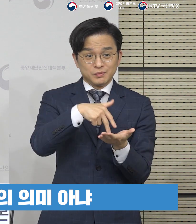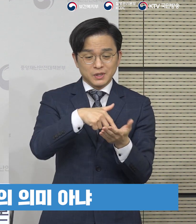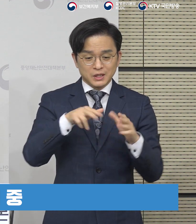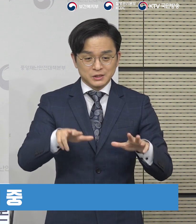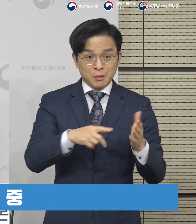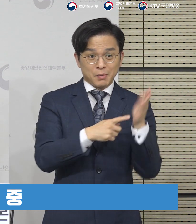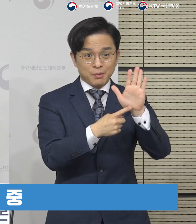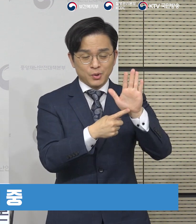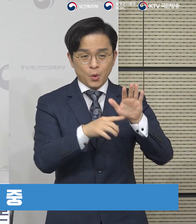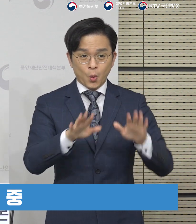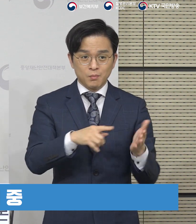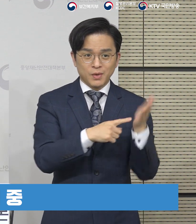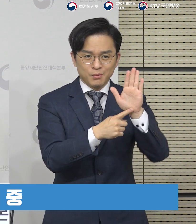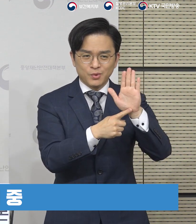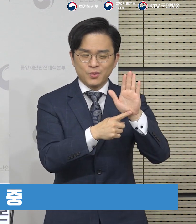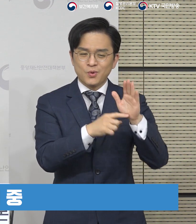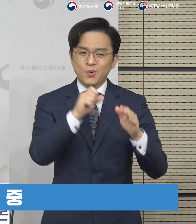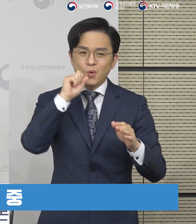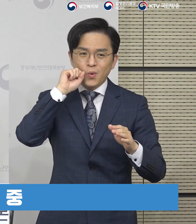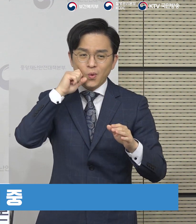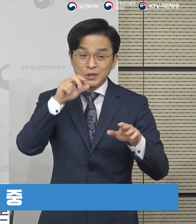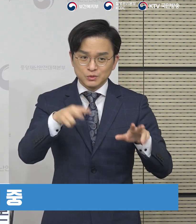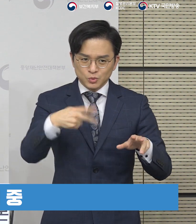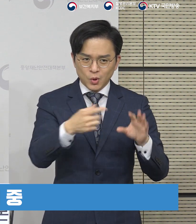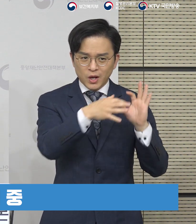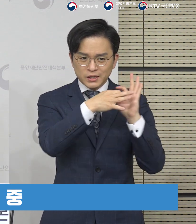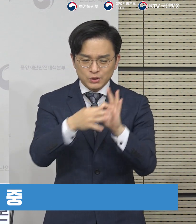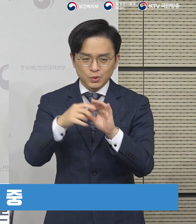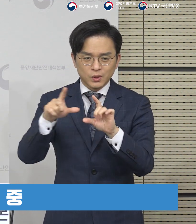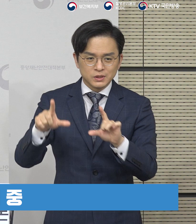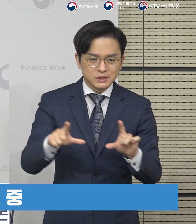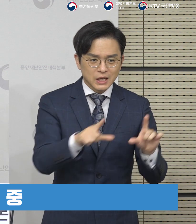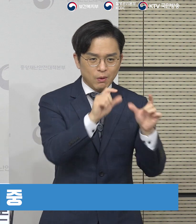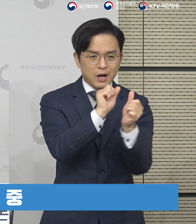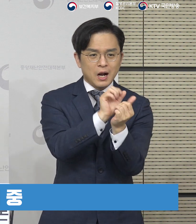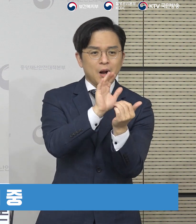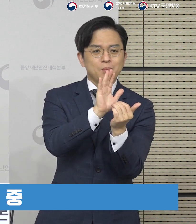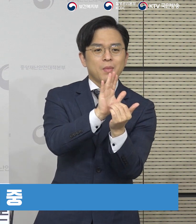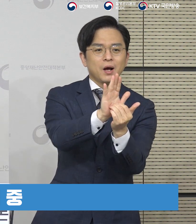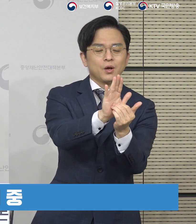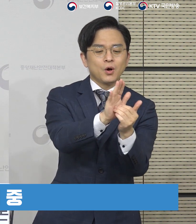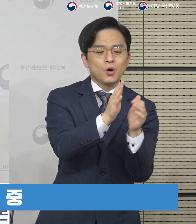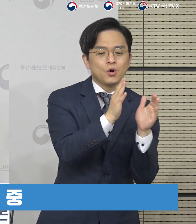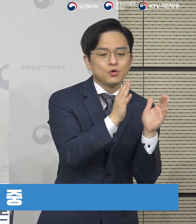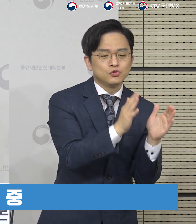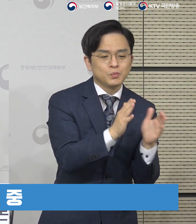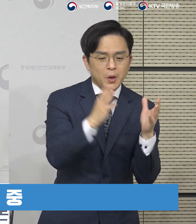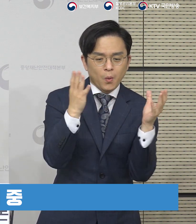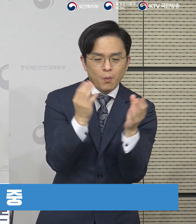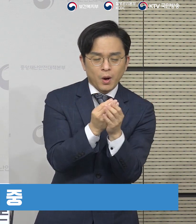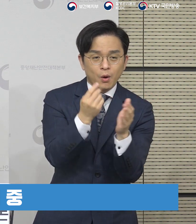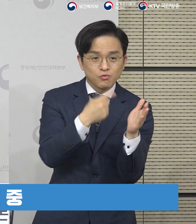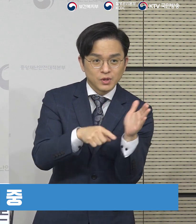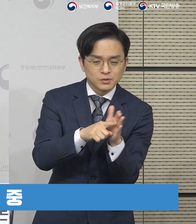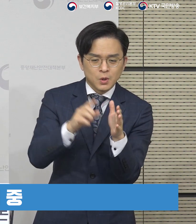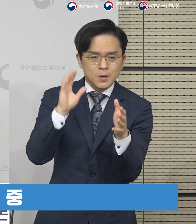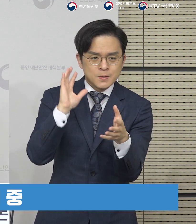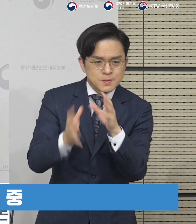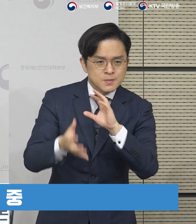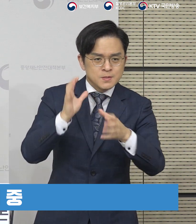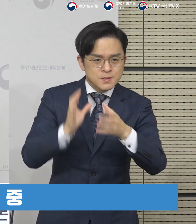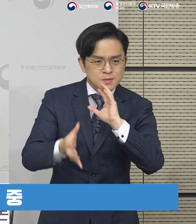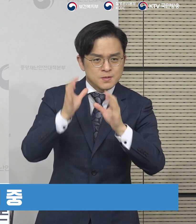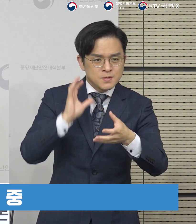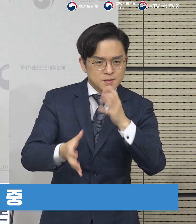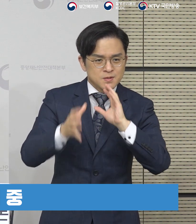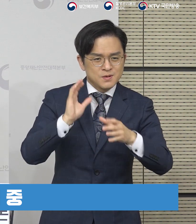의견도 들어보고 각계의 의견도 듣기 위한 조치들을 이미 시행하고 있습니다. 관련된 위원회도